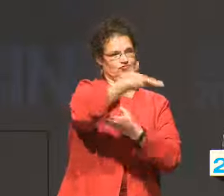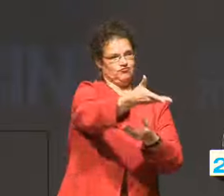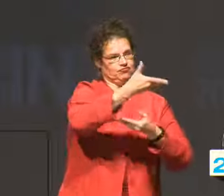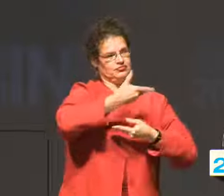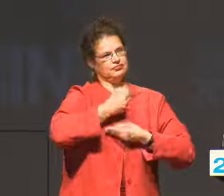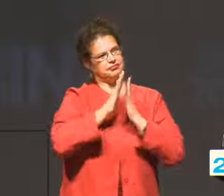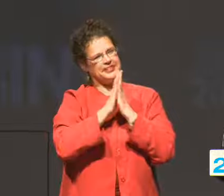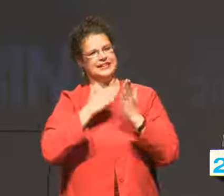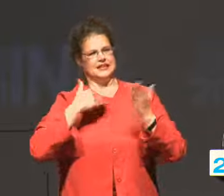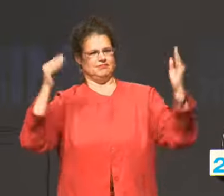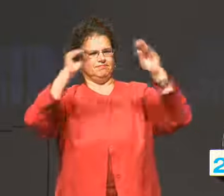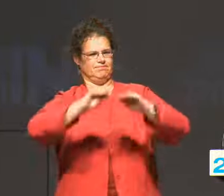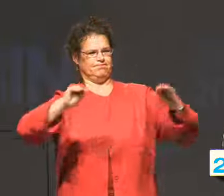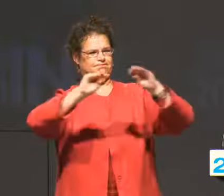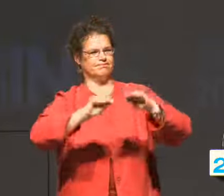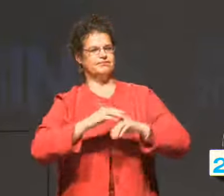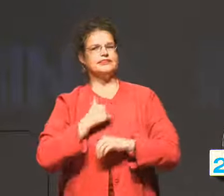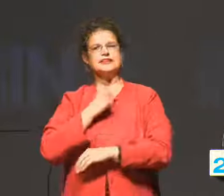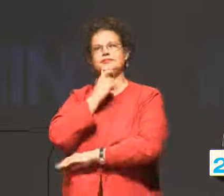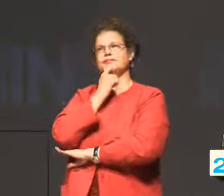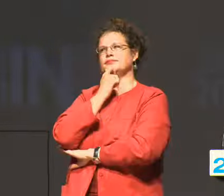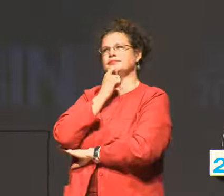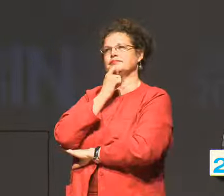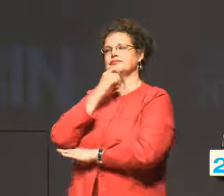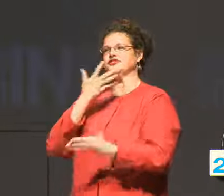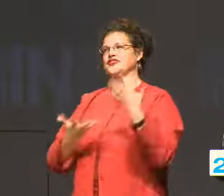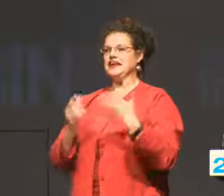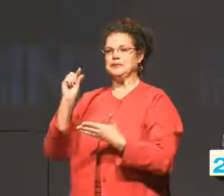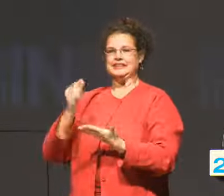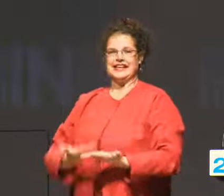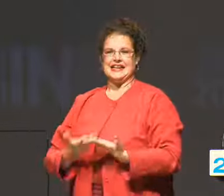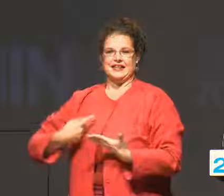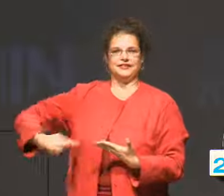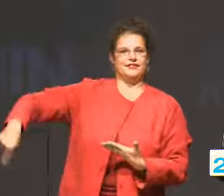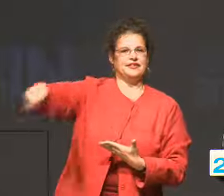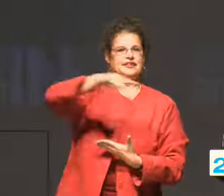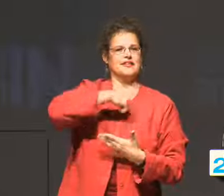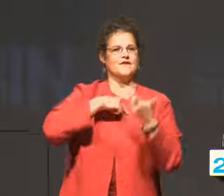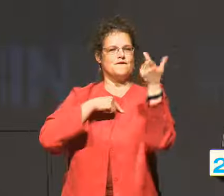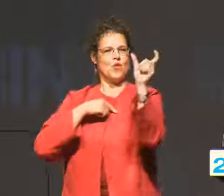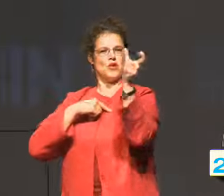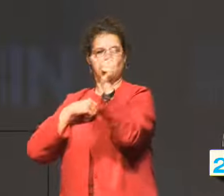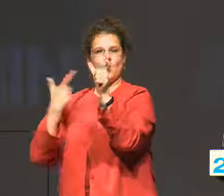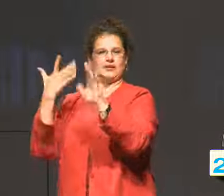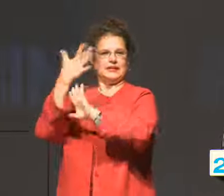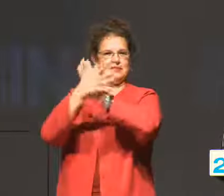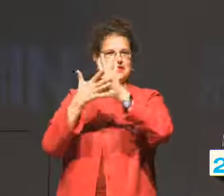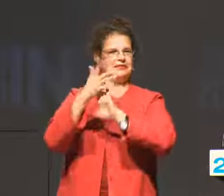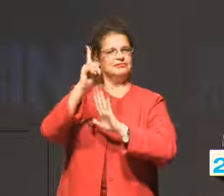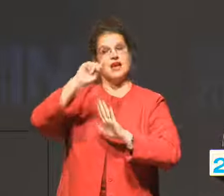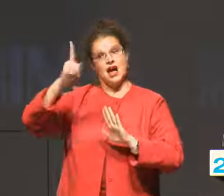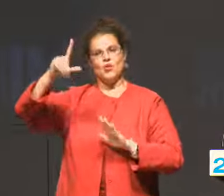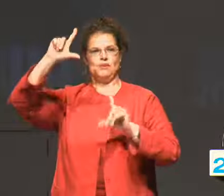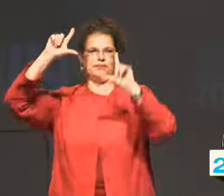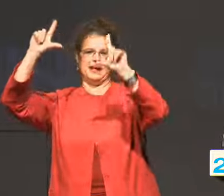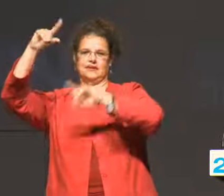Ich danke herzlich dem OK und auch dem Präsidenten für die Einladung, und ich habe mir